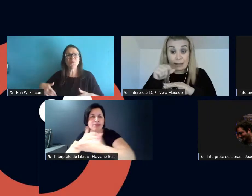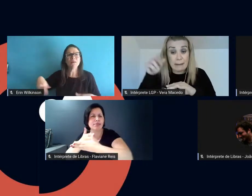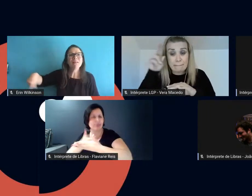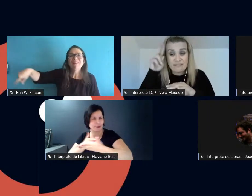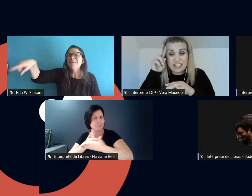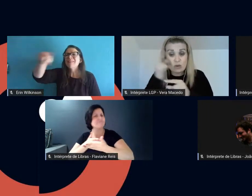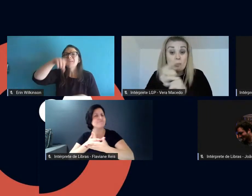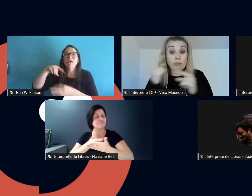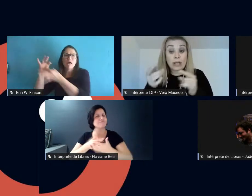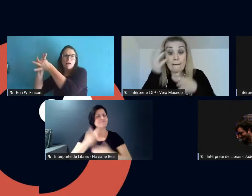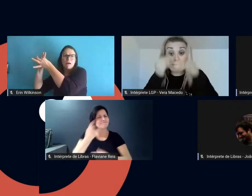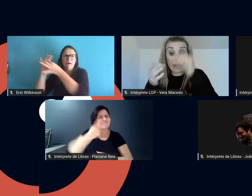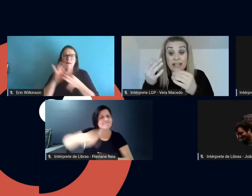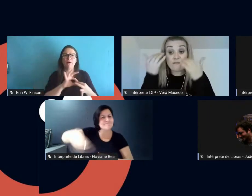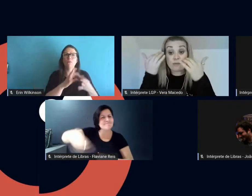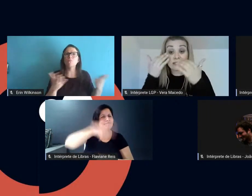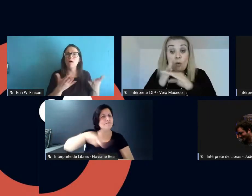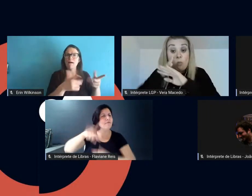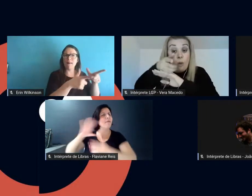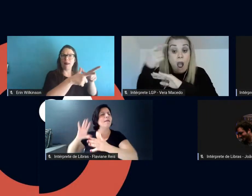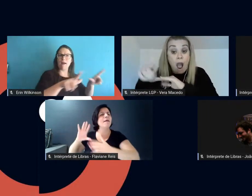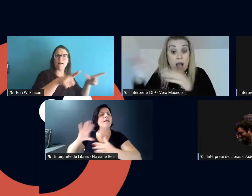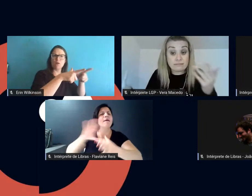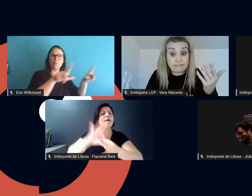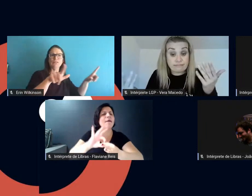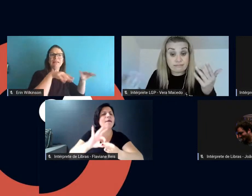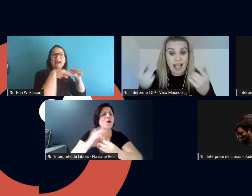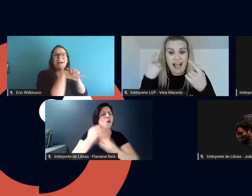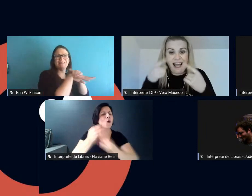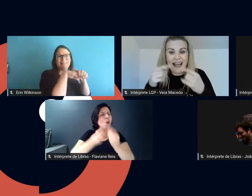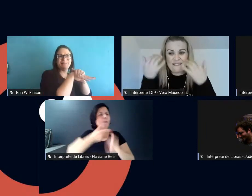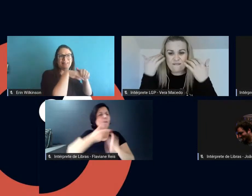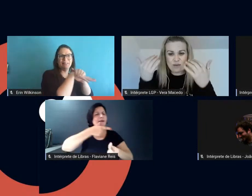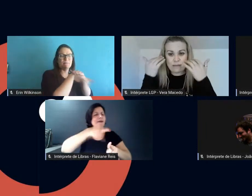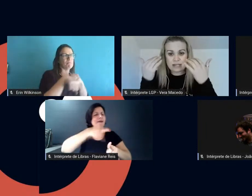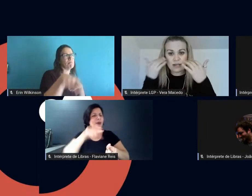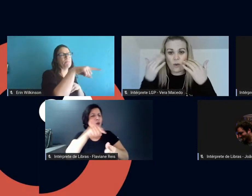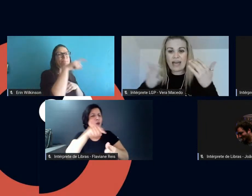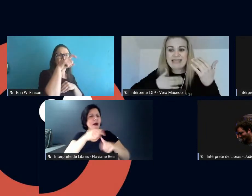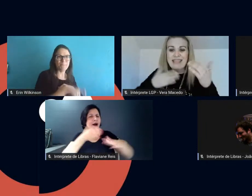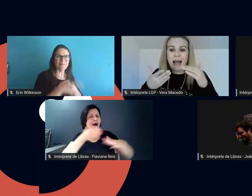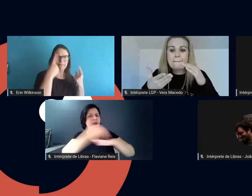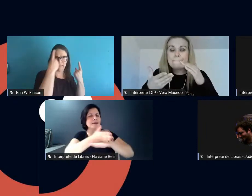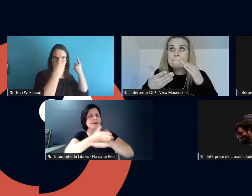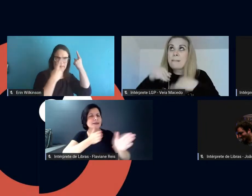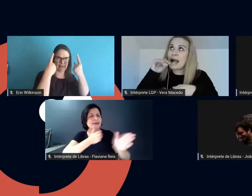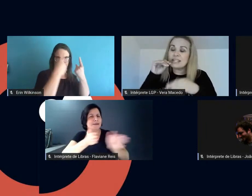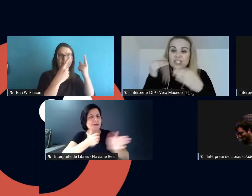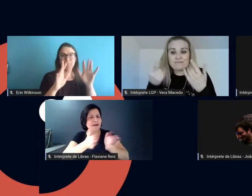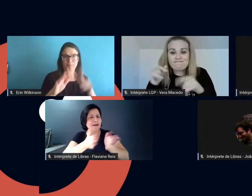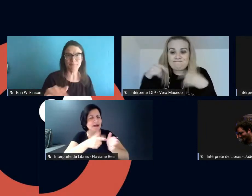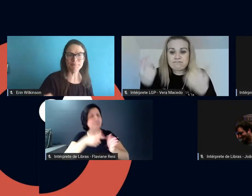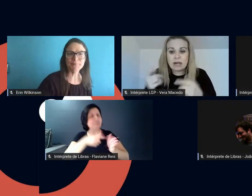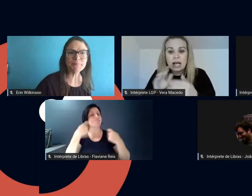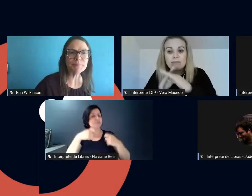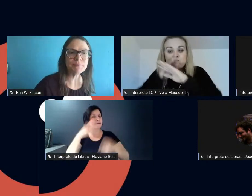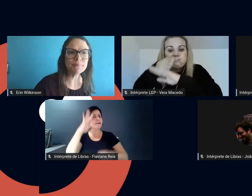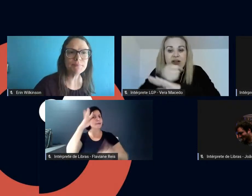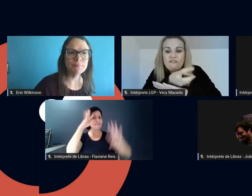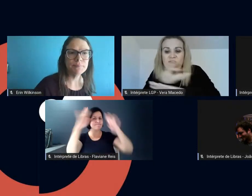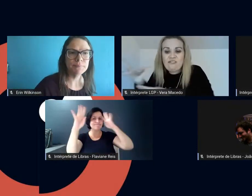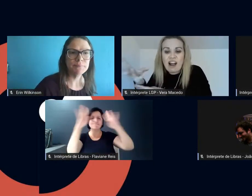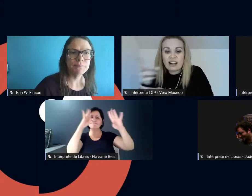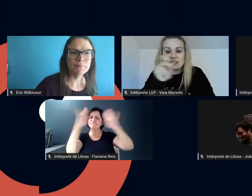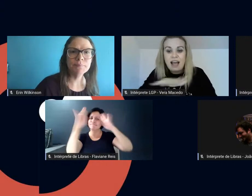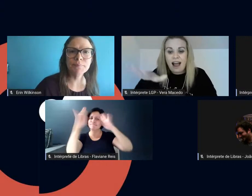enfim. transmissíveis. Então, a informação ela te dá essa chave para que você possa acessar vários